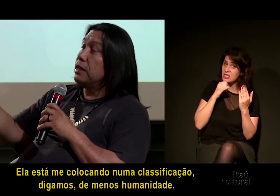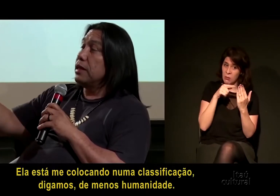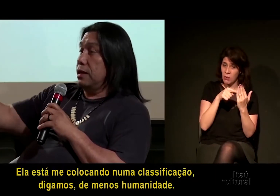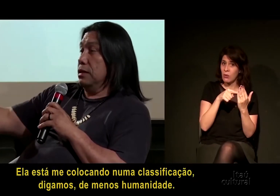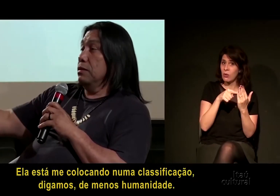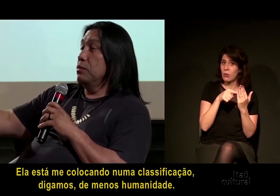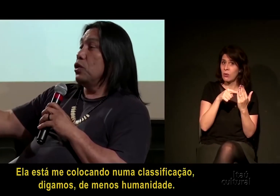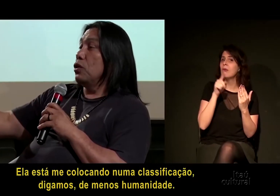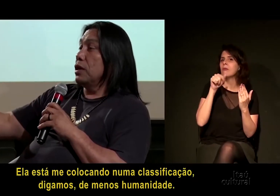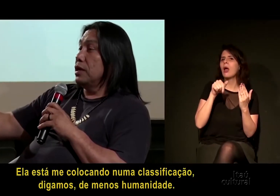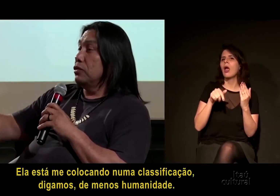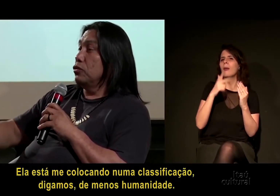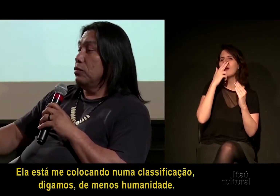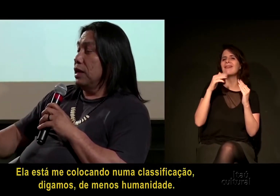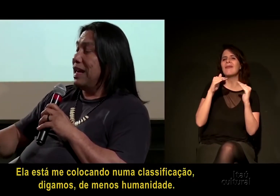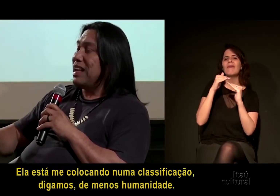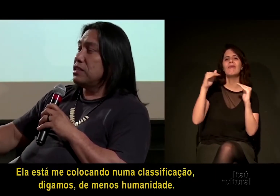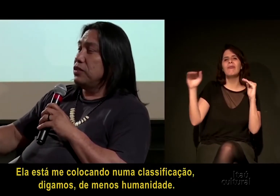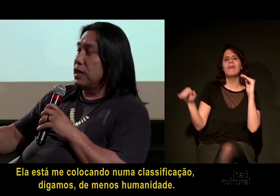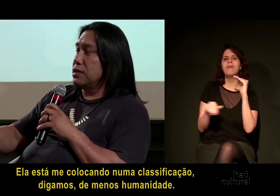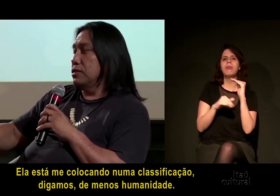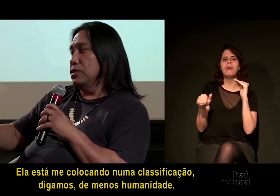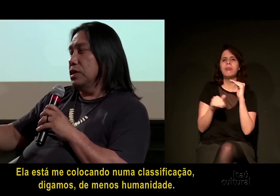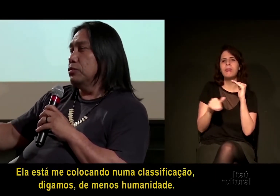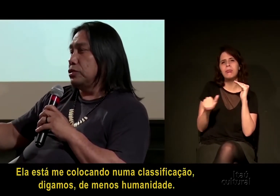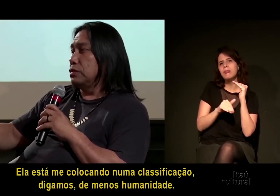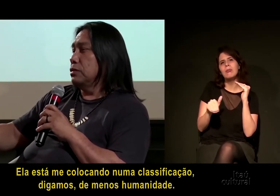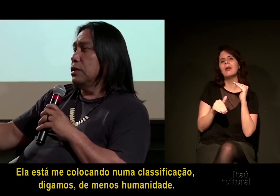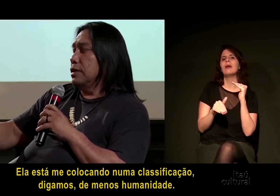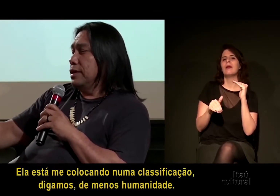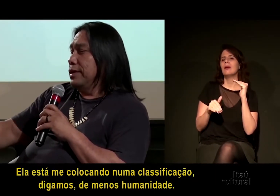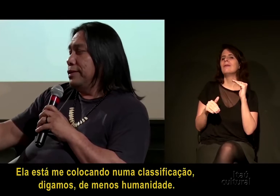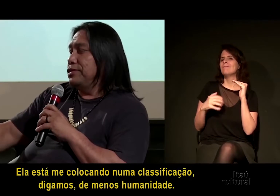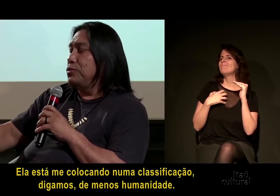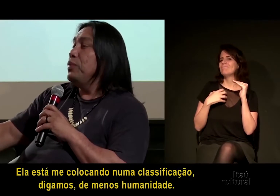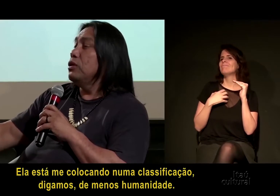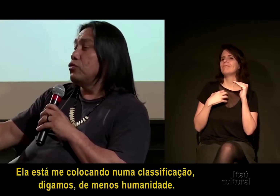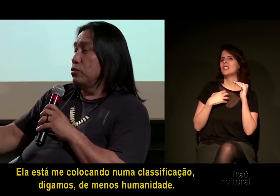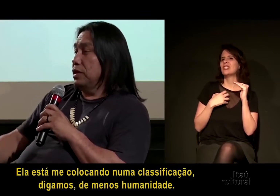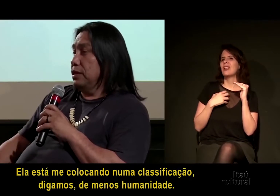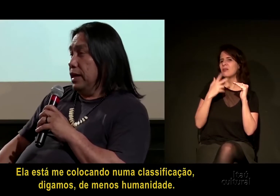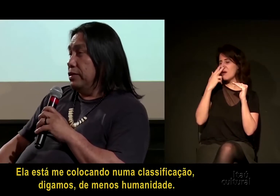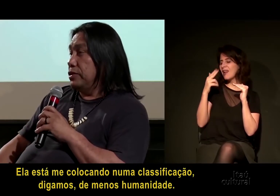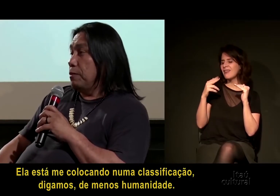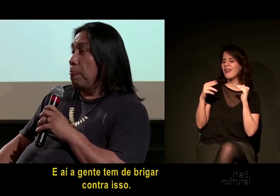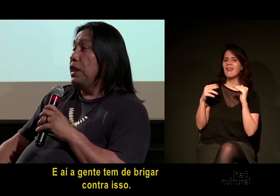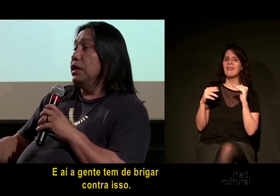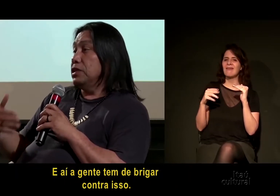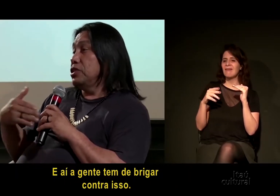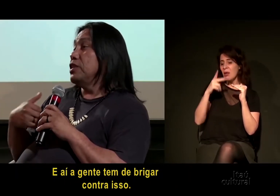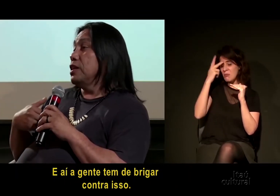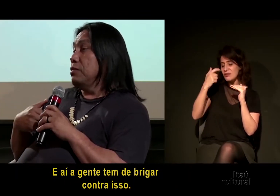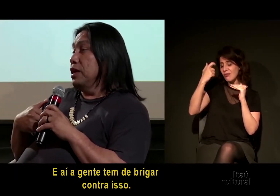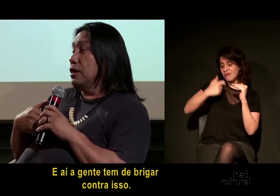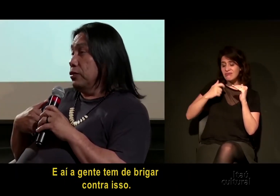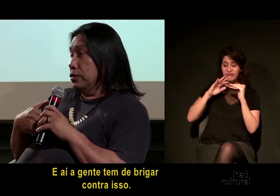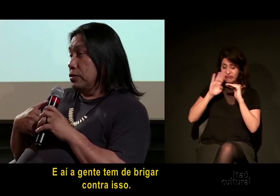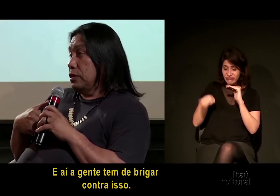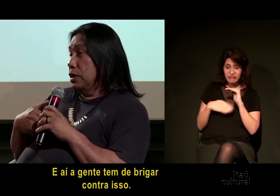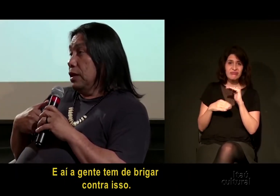está me colocando numa classificação, digamos, de menos humanidade. E aí a gente tem que brigar com isso.